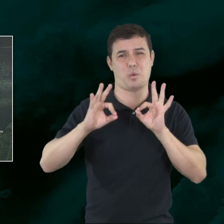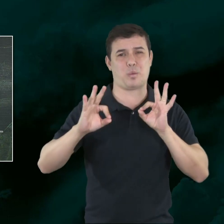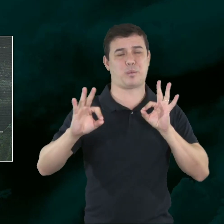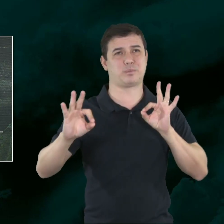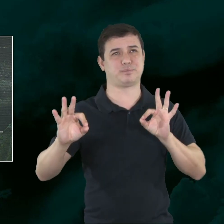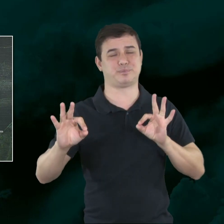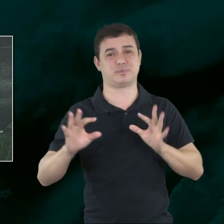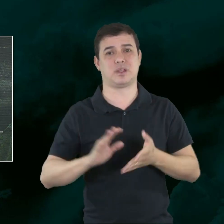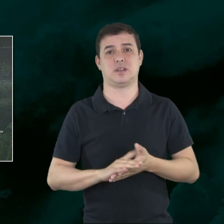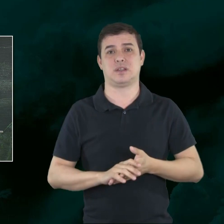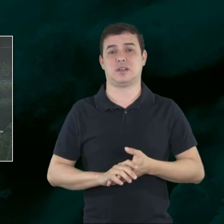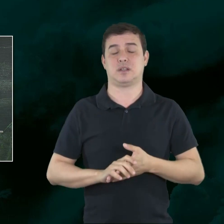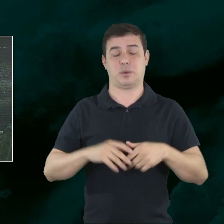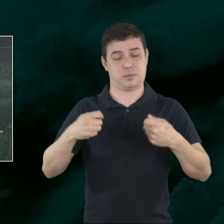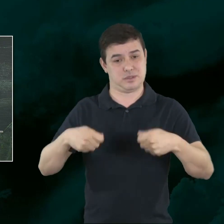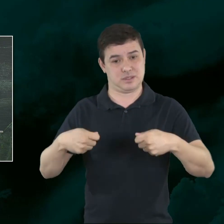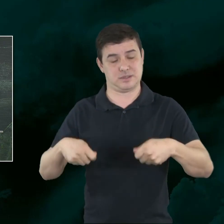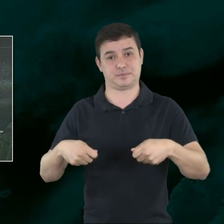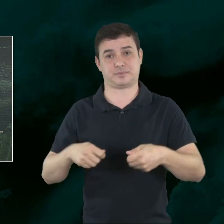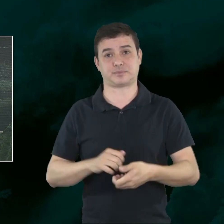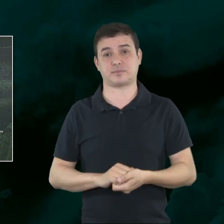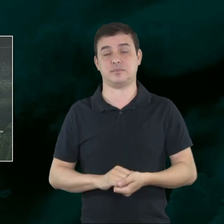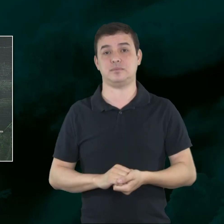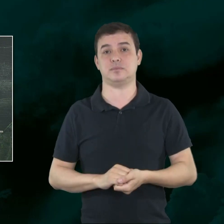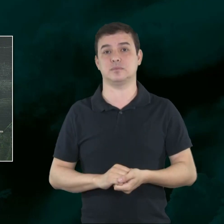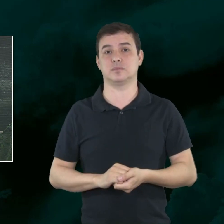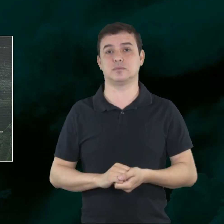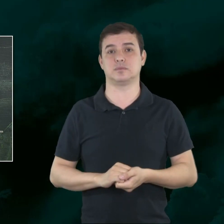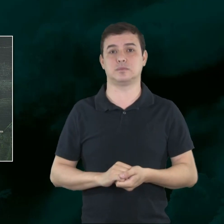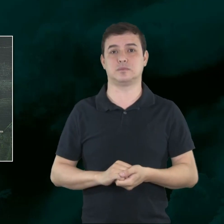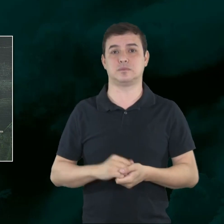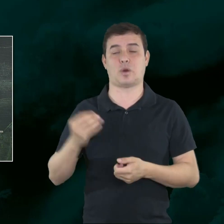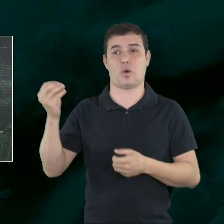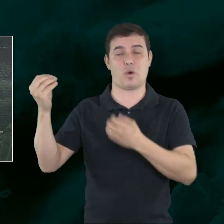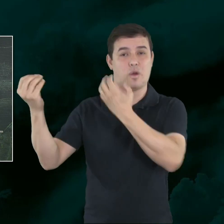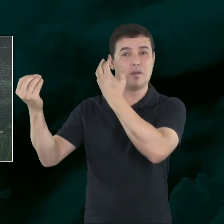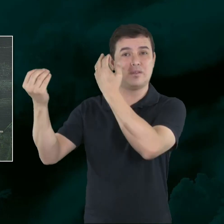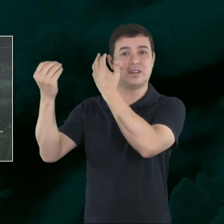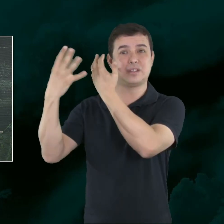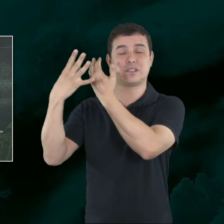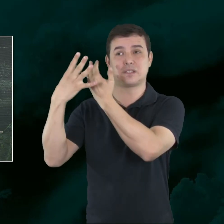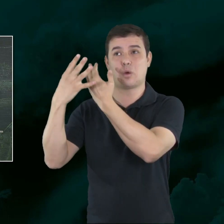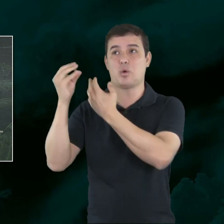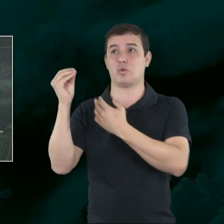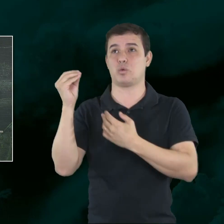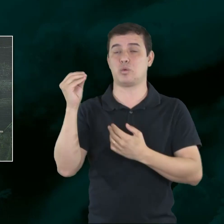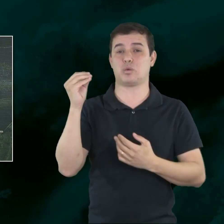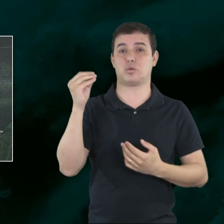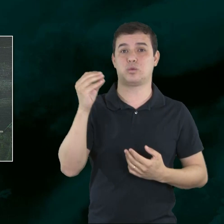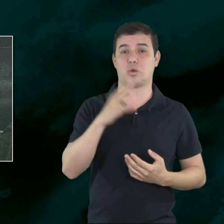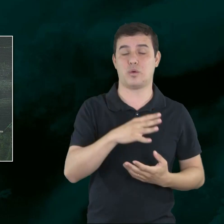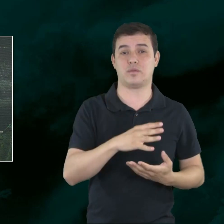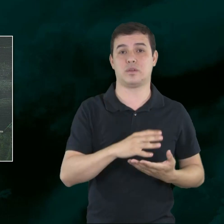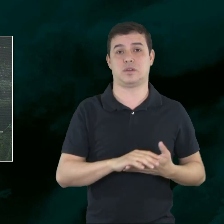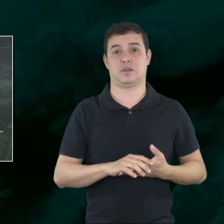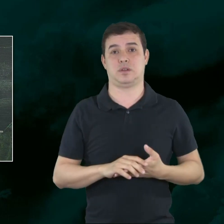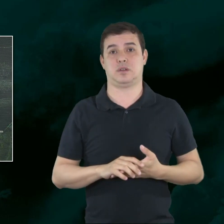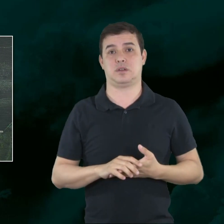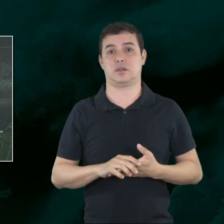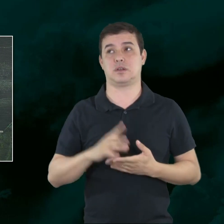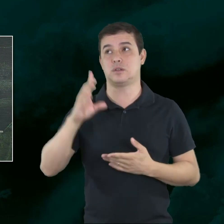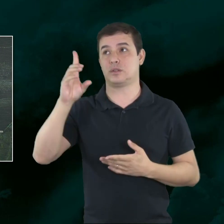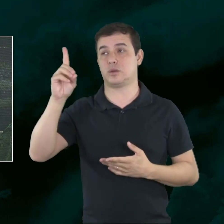Deus, eu acredito que tem uma revelação nova, que para o Senhor nos dá. Tá? Então, eu vou